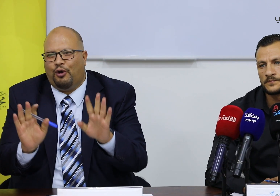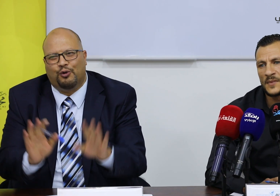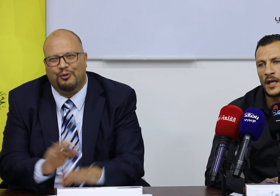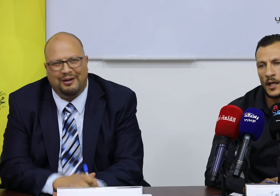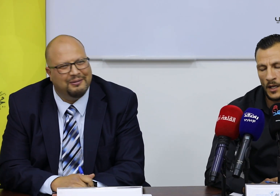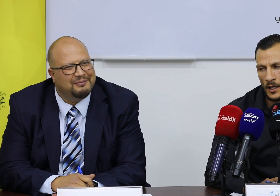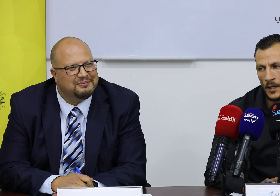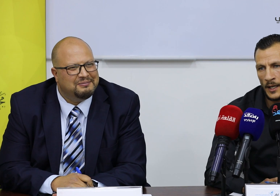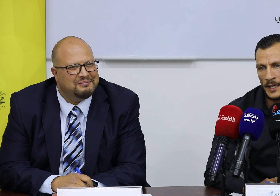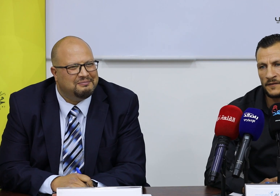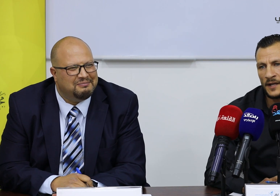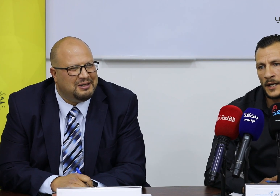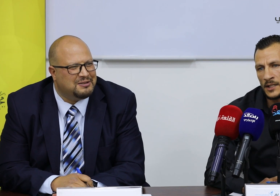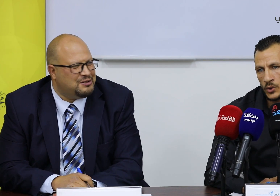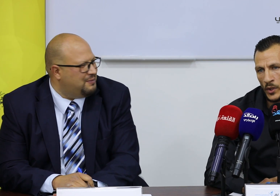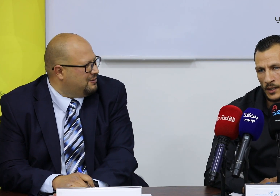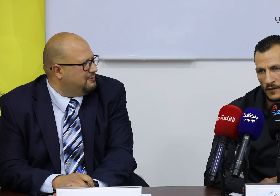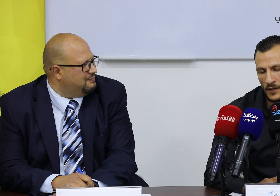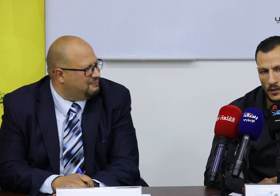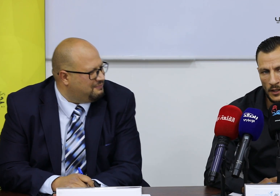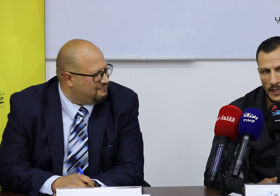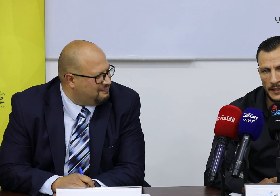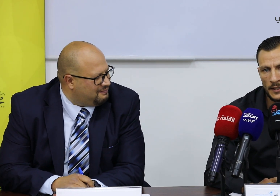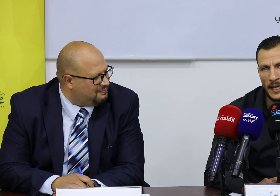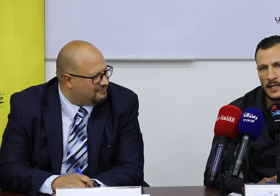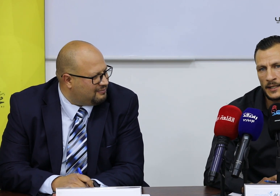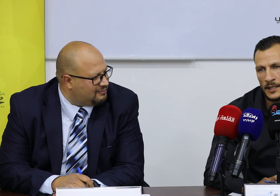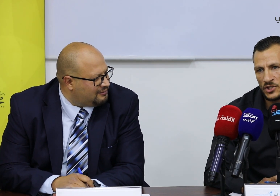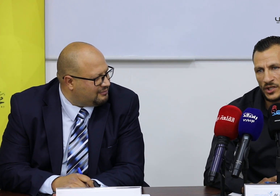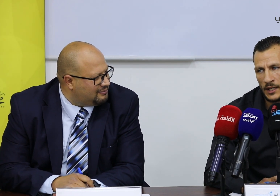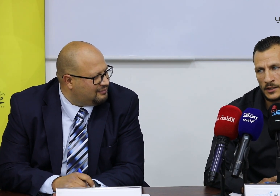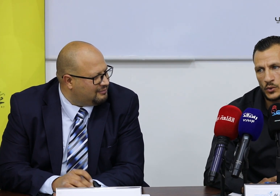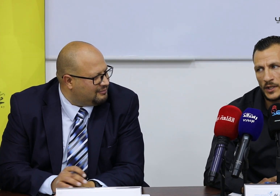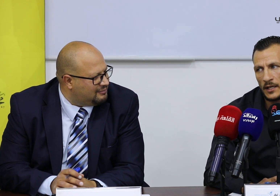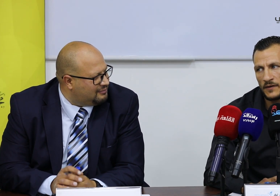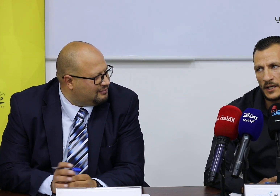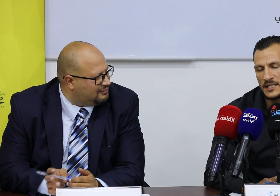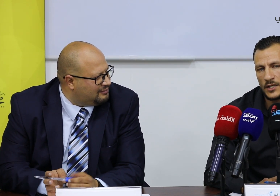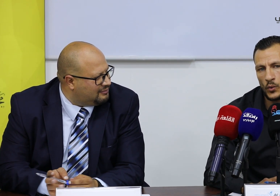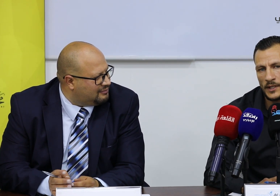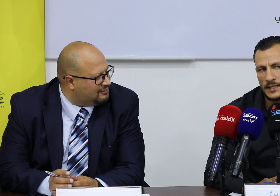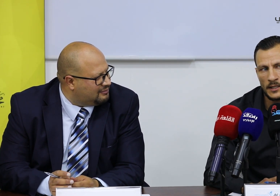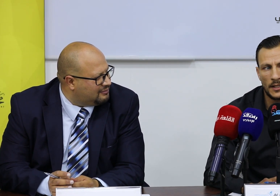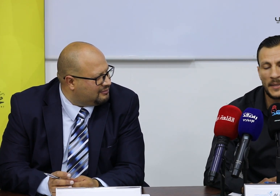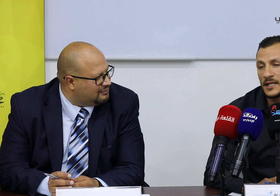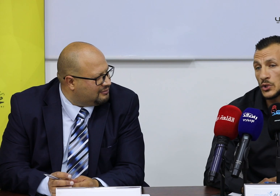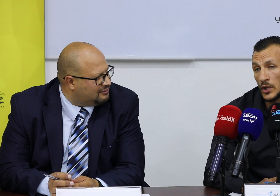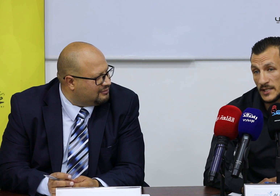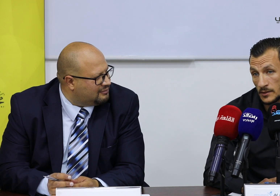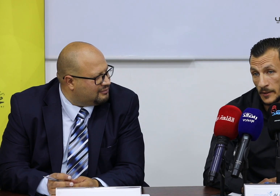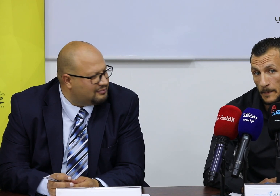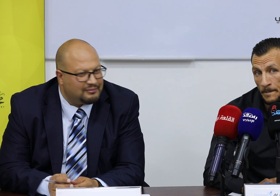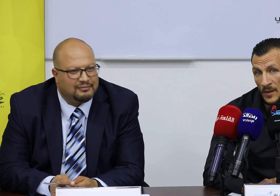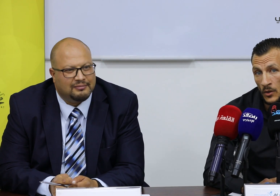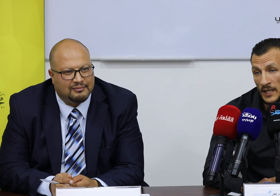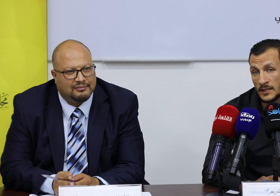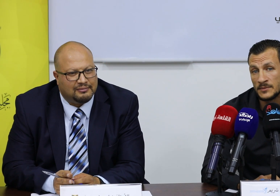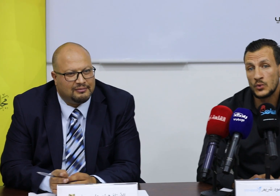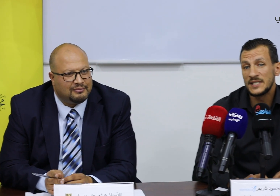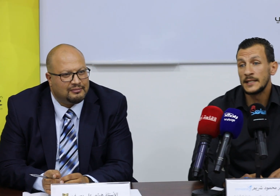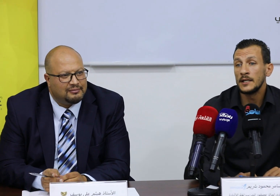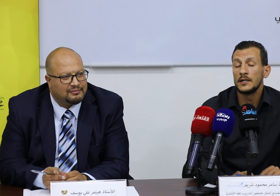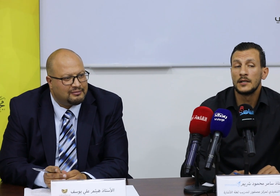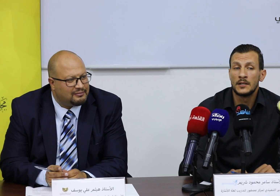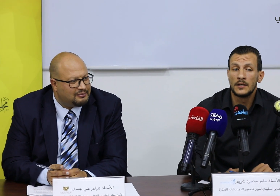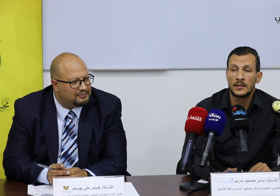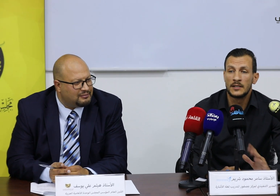استجابة الحكومة. احنا في عندنا تطوير للفكره هاي، حاليا احنا بنشتغل على تطوير هاي الفكره. حنسوي مركز كول سنتر، حيتم